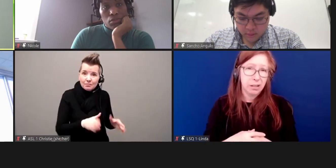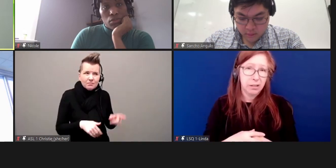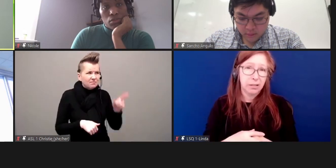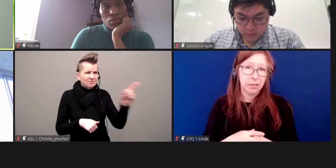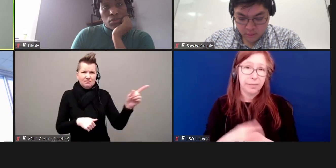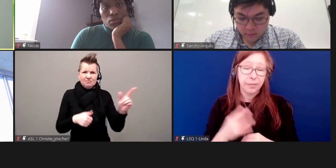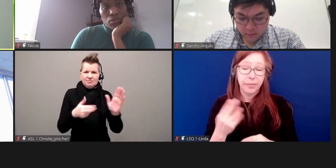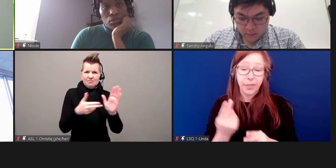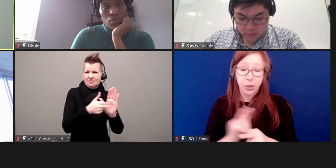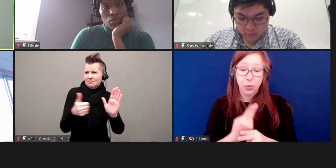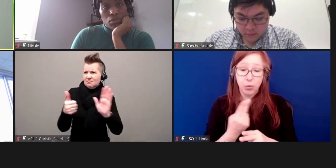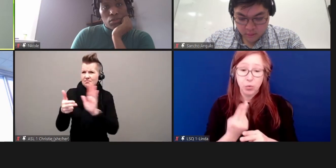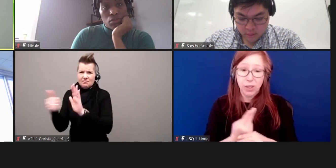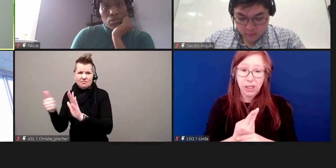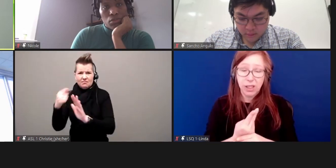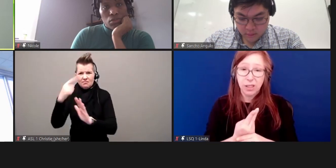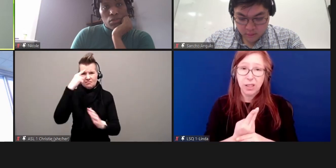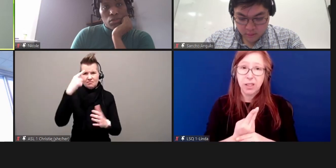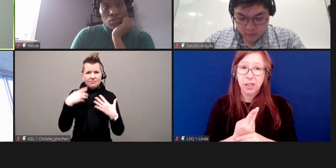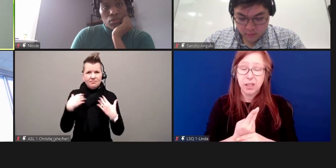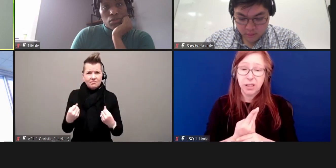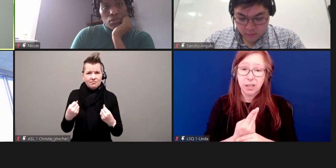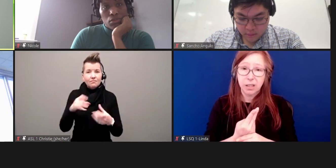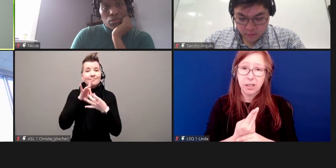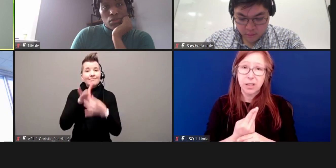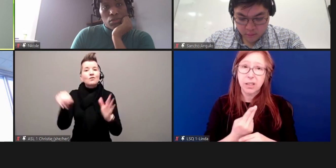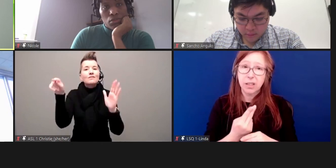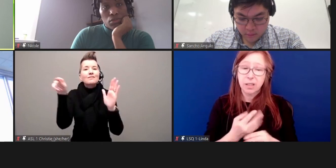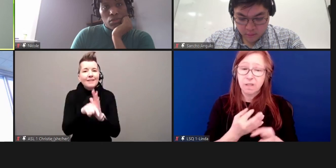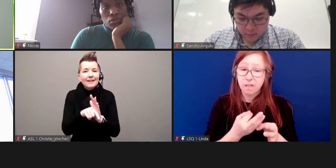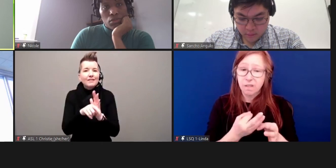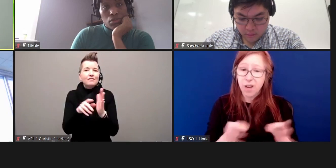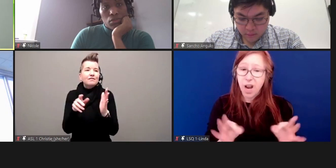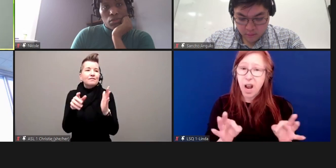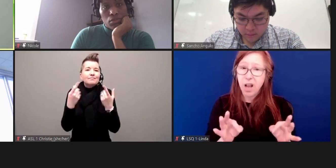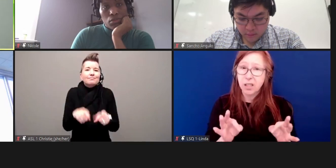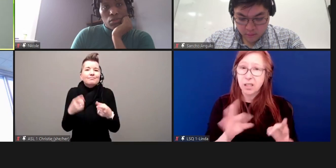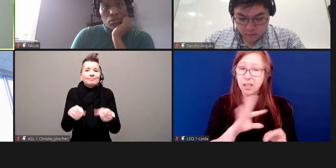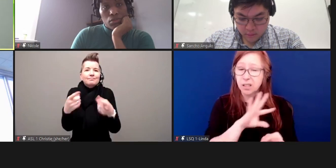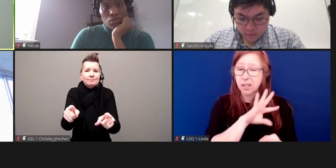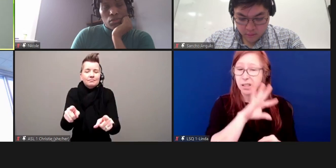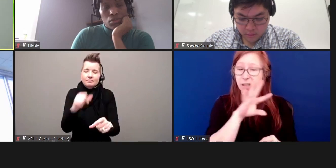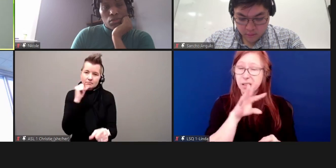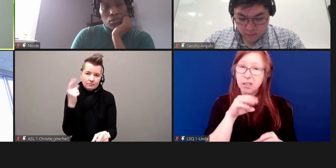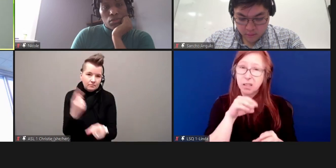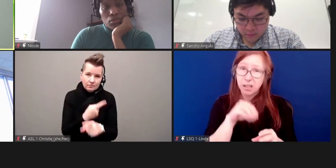Ces utilisations de phrases